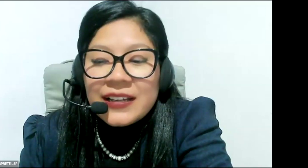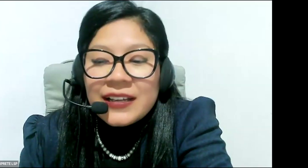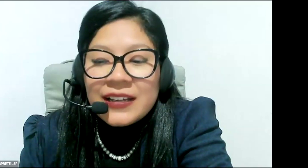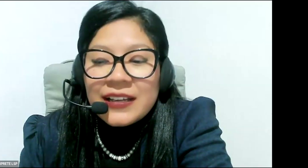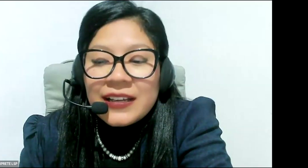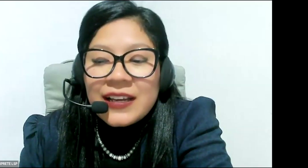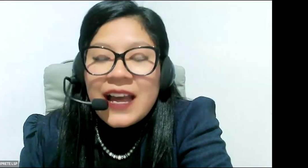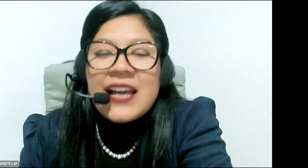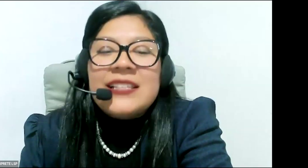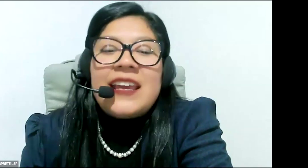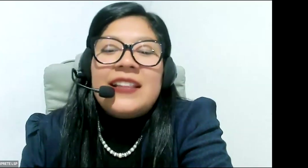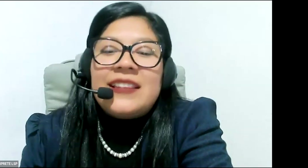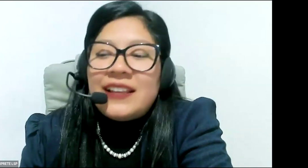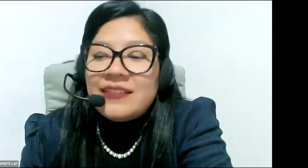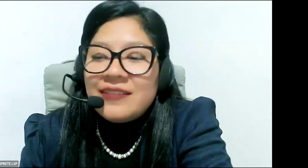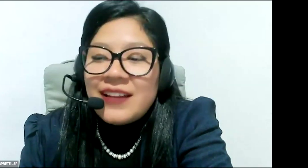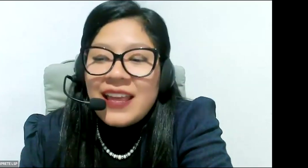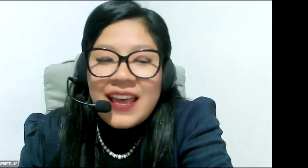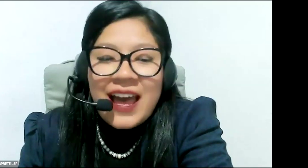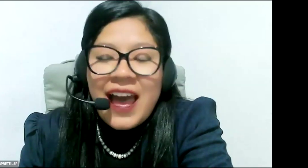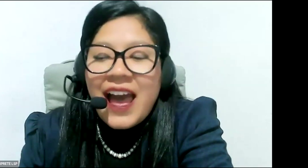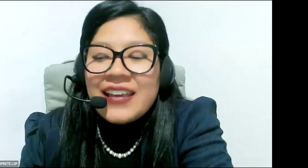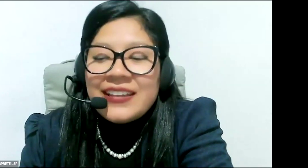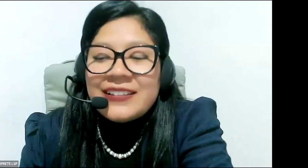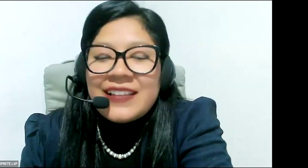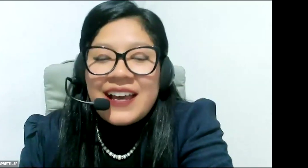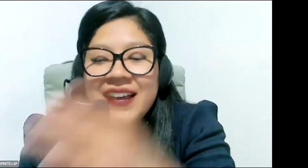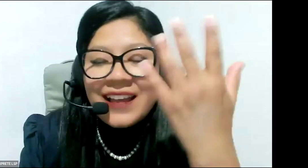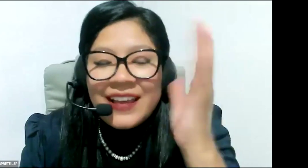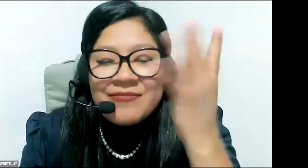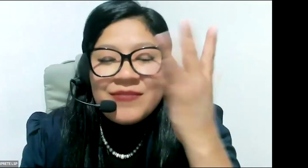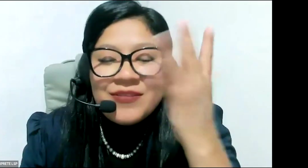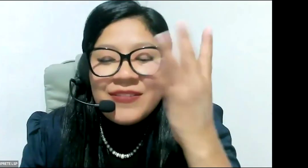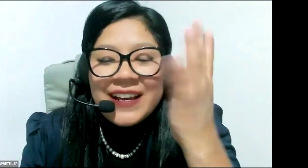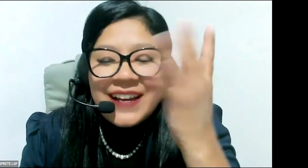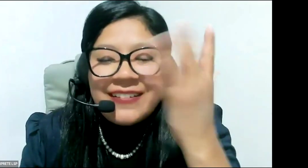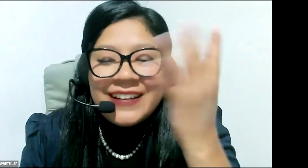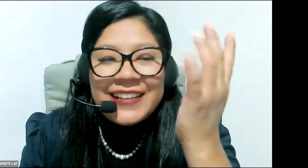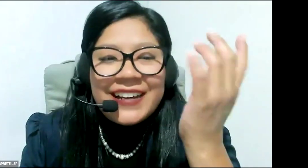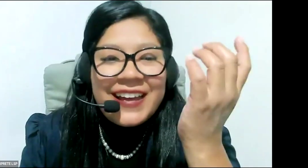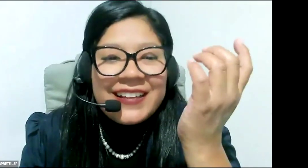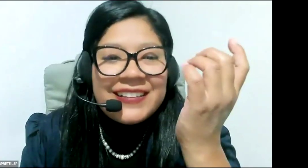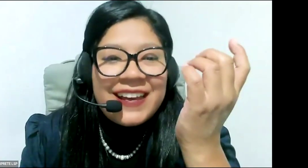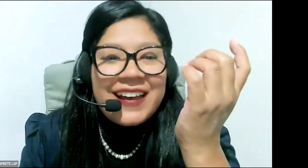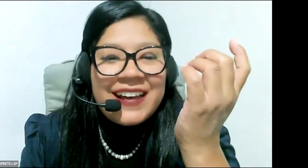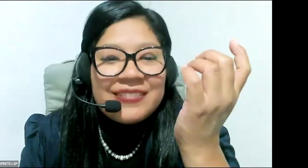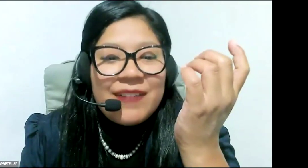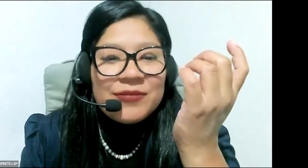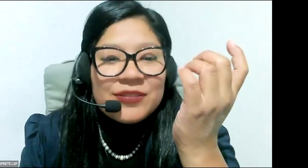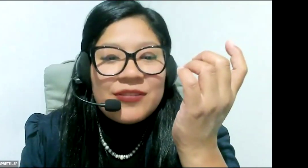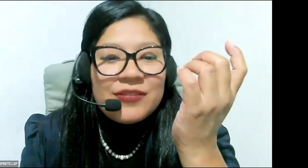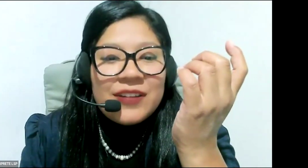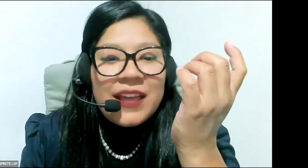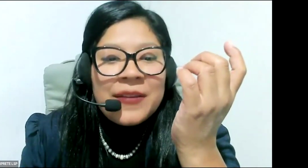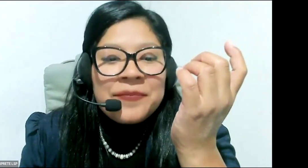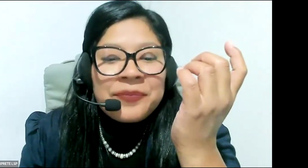lugar cañete no ahí está muy bien carolita gracias